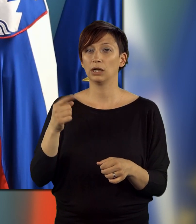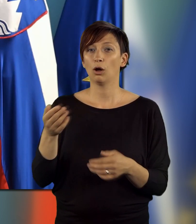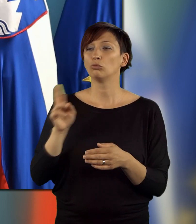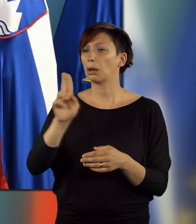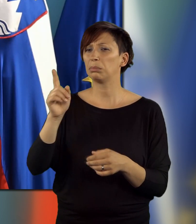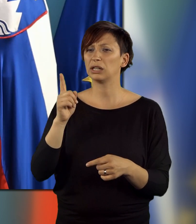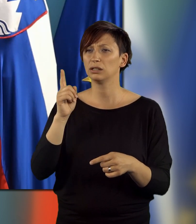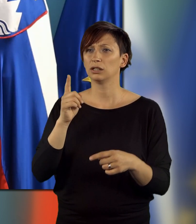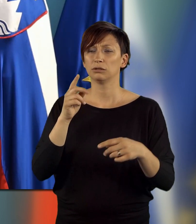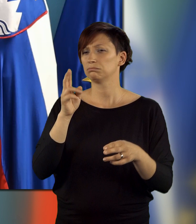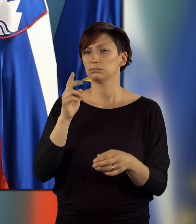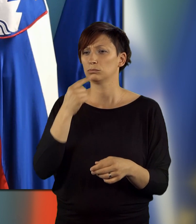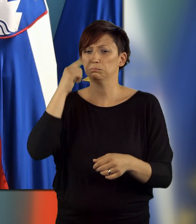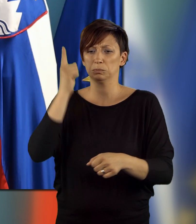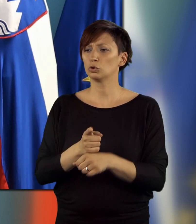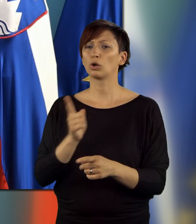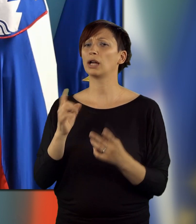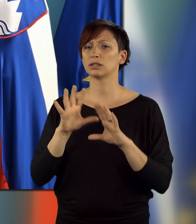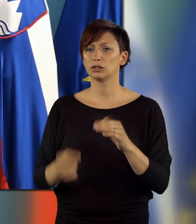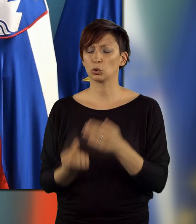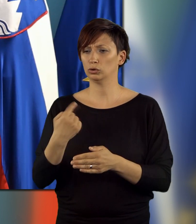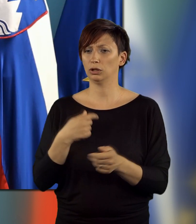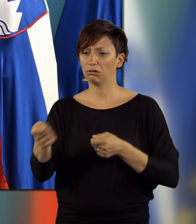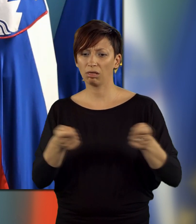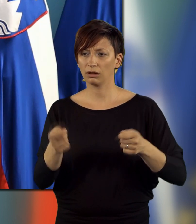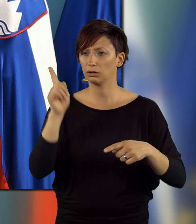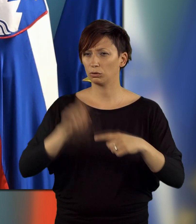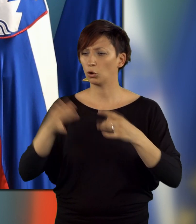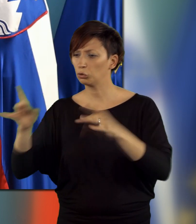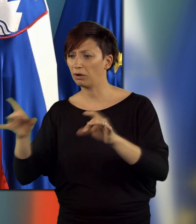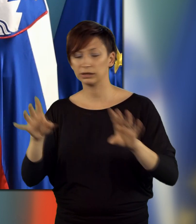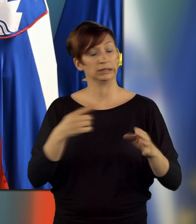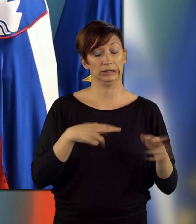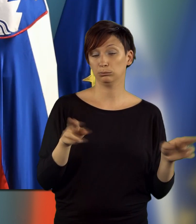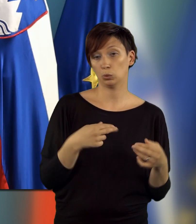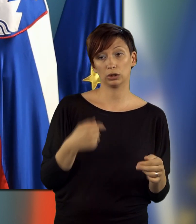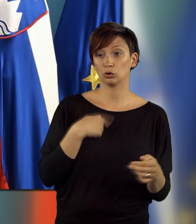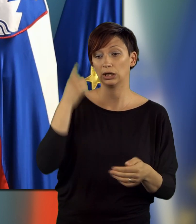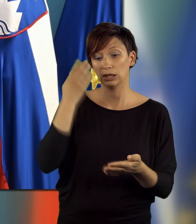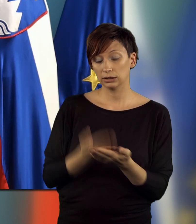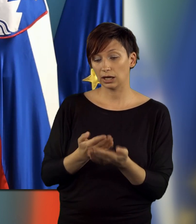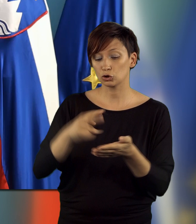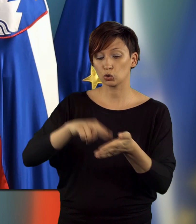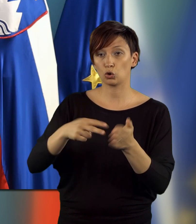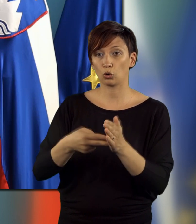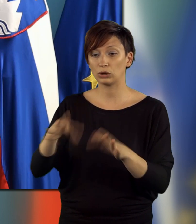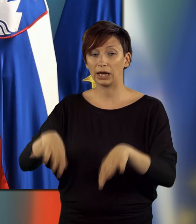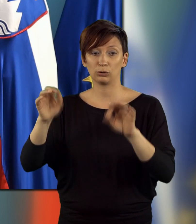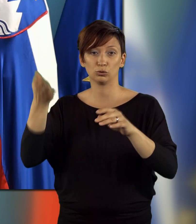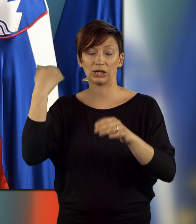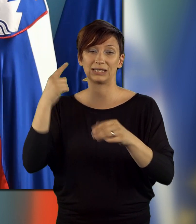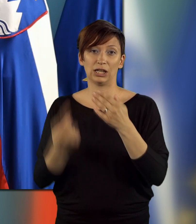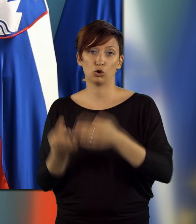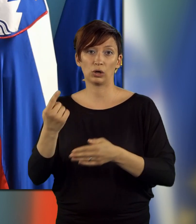soditi vnaprej in potegniti po kakršnekoli poteze, dokler dejansko res stroka ne ugotovi, kaj se